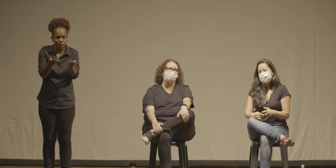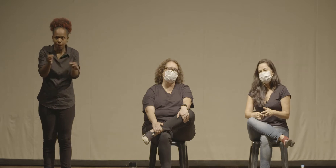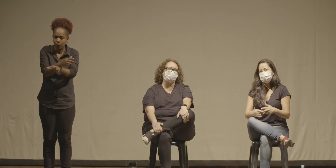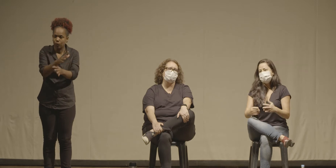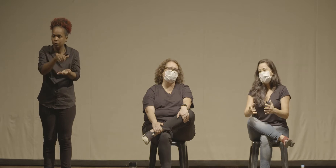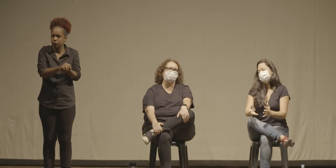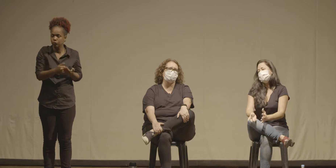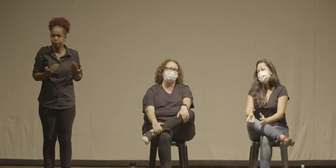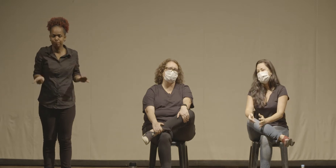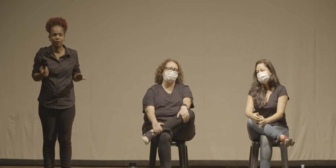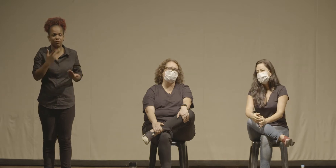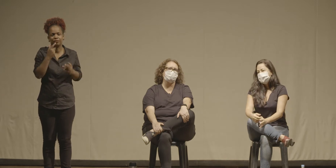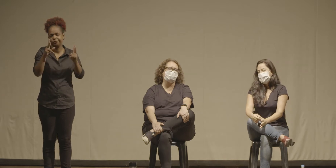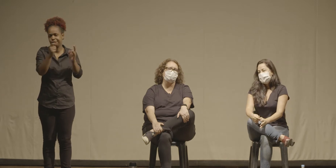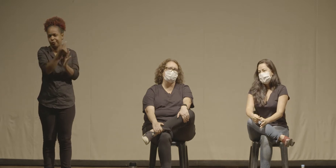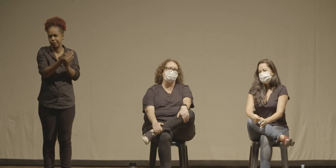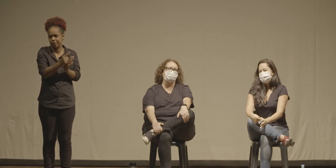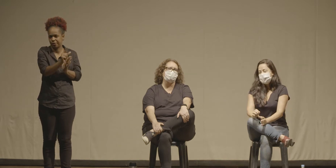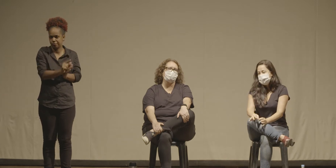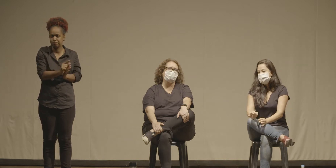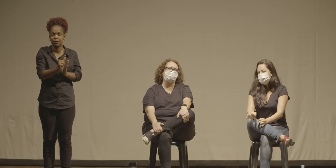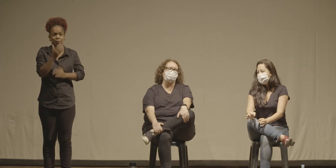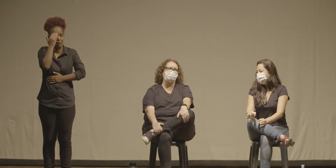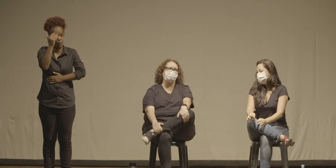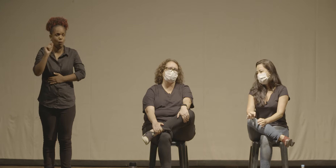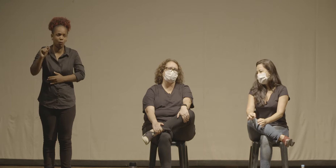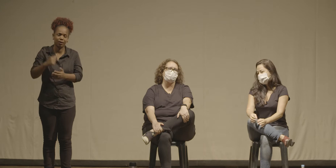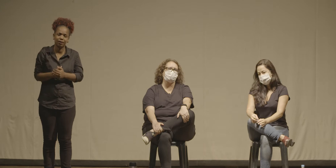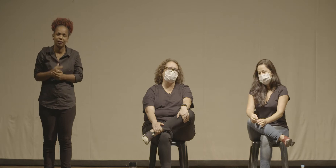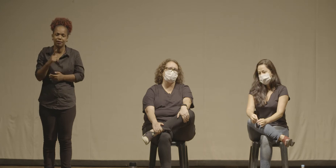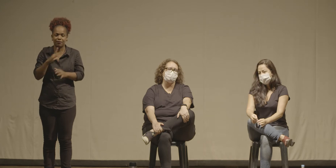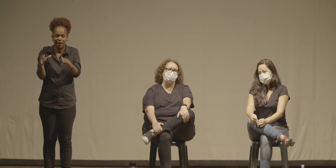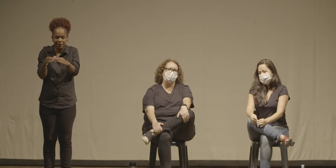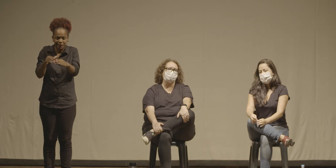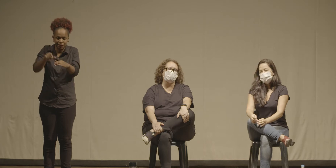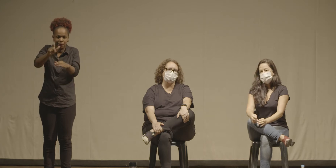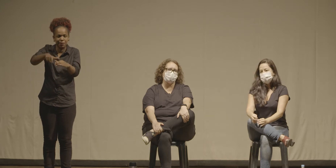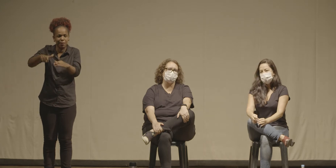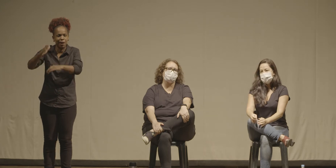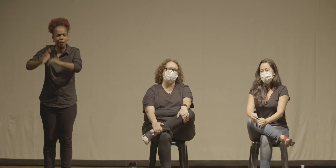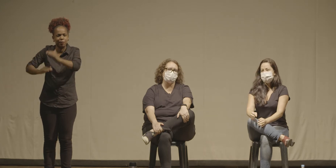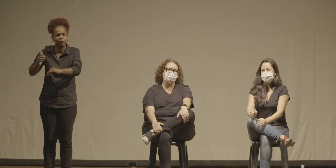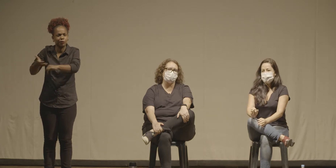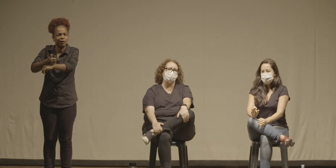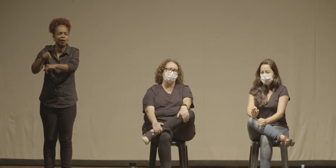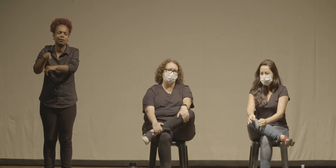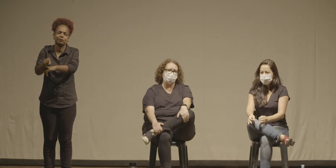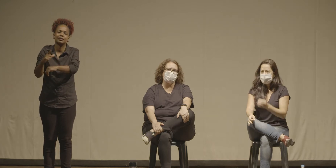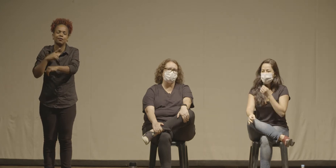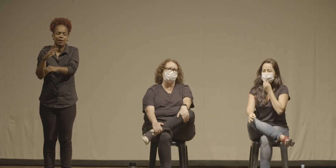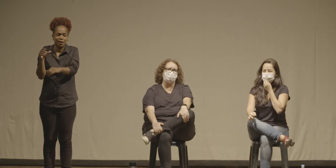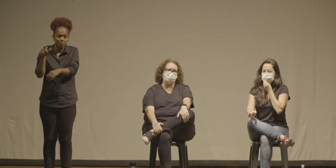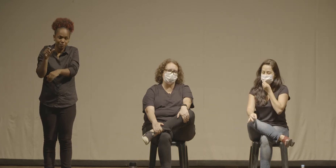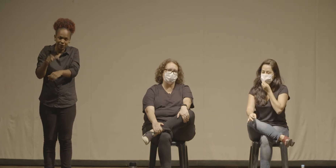sempre falo sobre baixo orçamento é principalmente a escolha da equipe, essa escolha de fazer uma